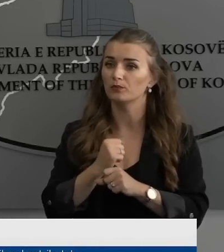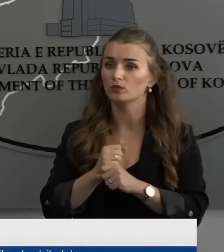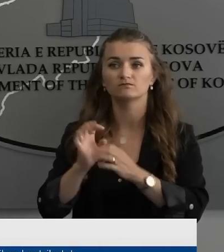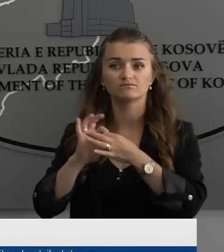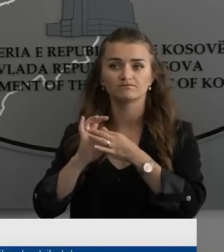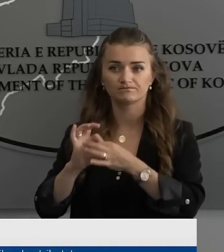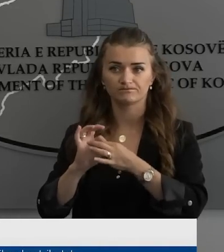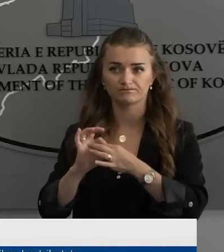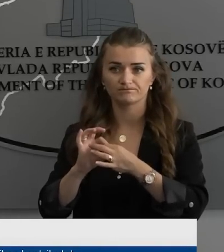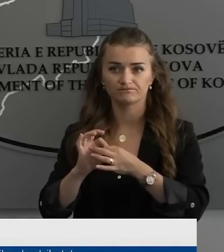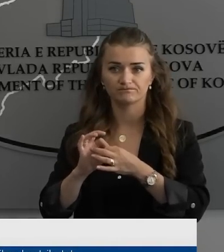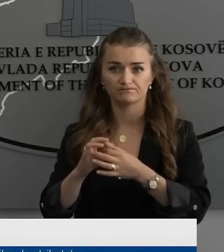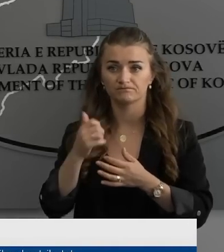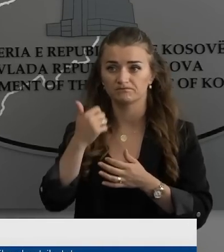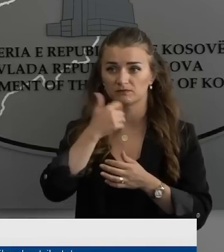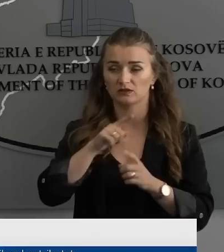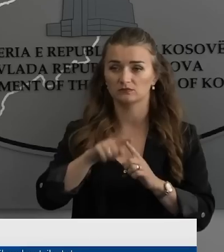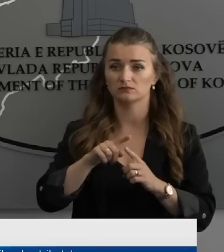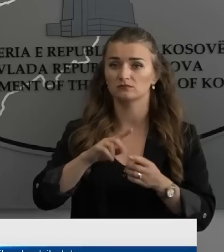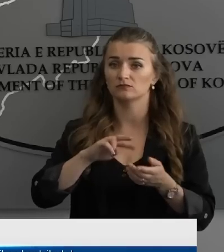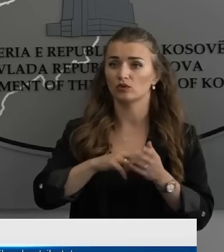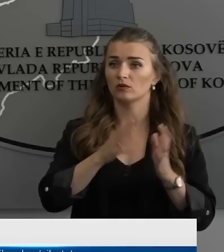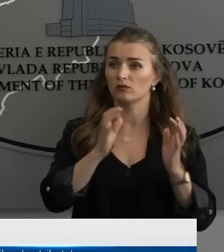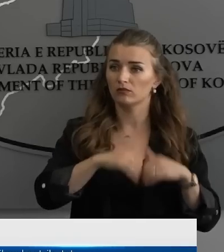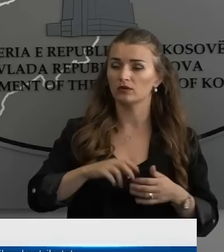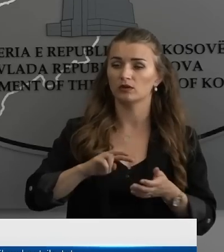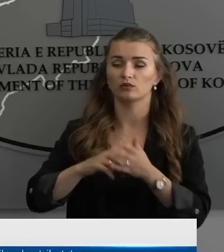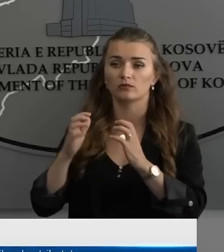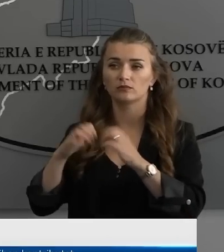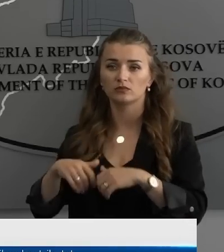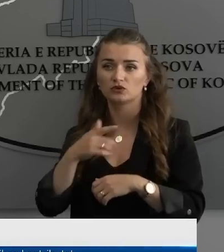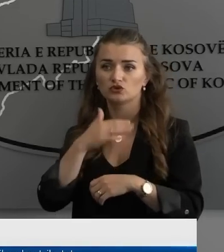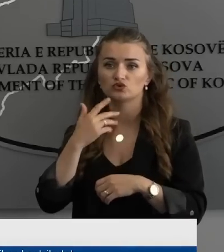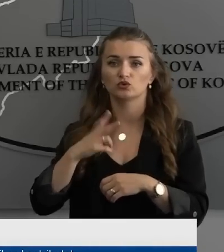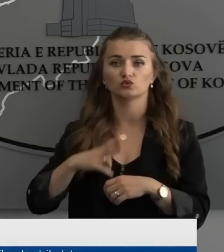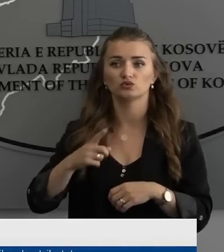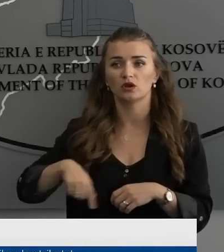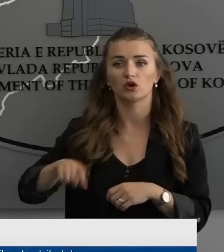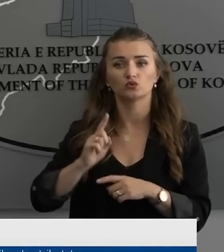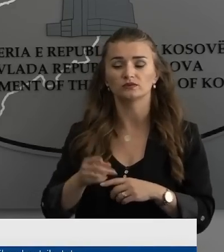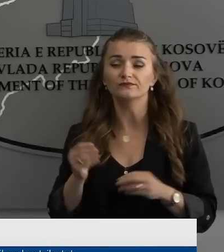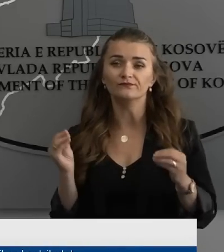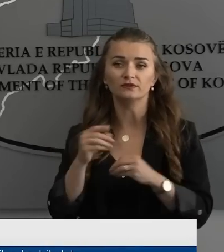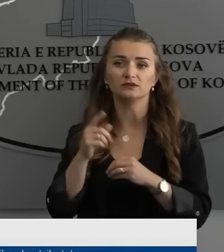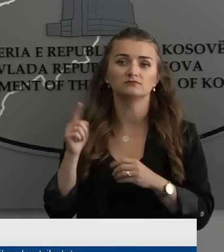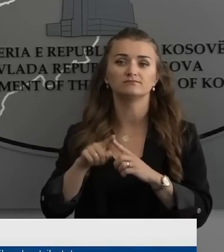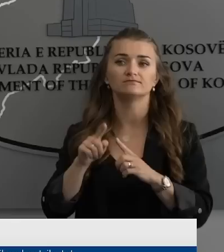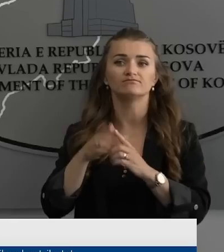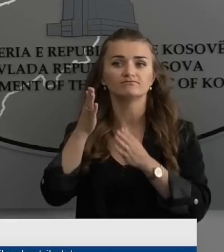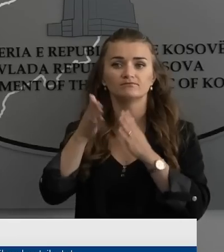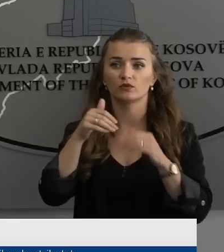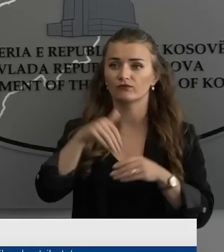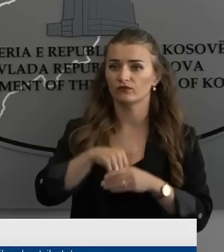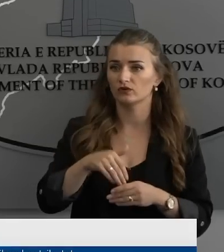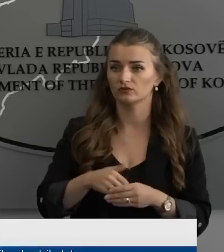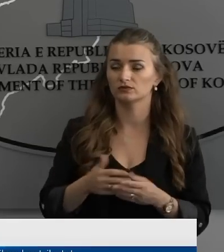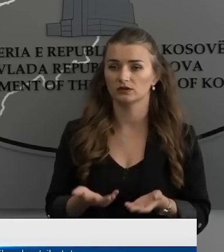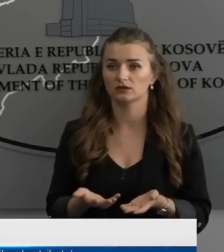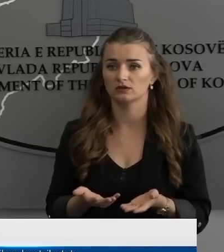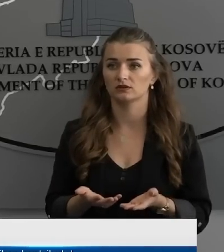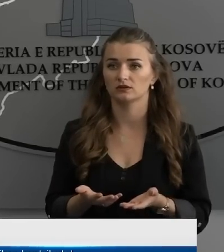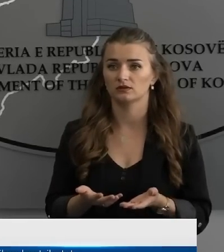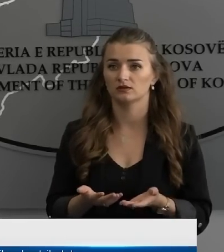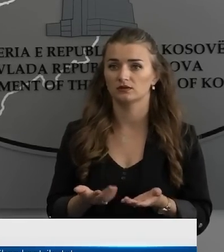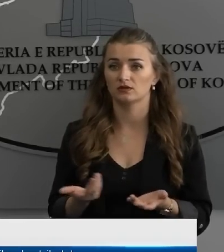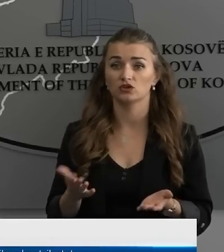mos shkojmë prej një dështimi në një dështim tjetër sa i përket pjesëmarrjes qytetare. Unë jam interesuar që qytetarët të marrin pjesë. Mirë po ne,